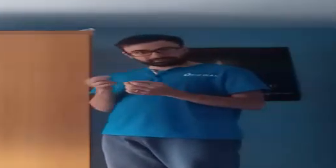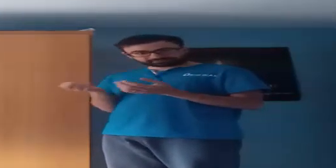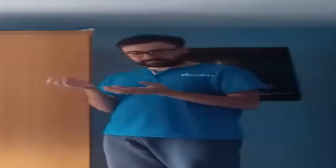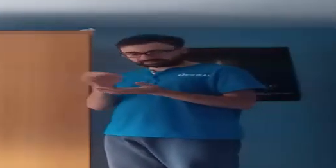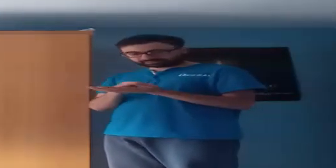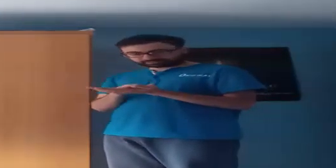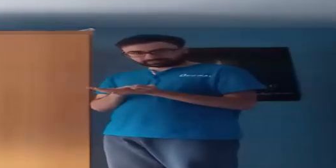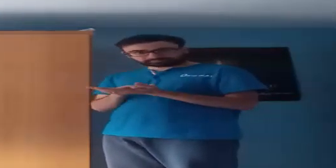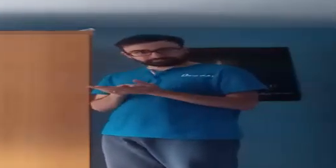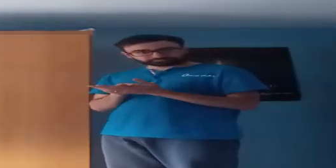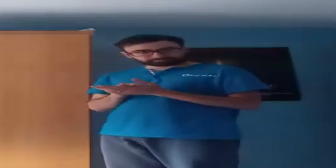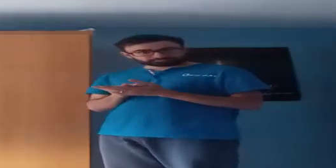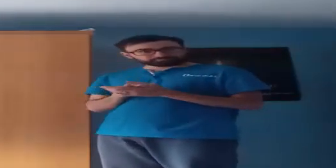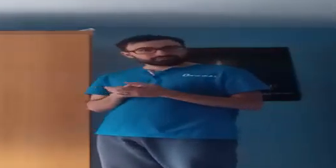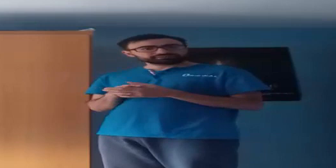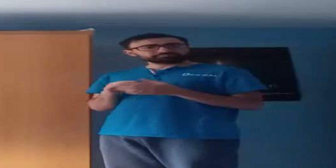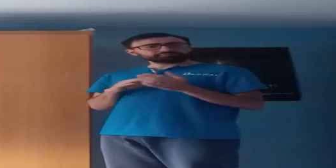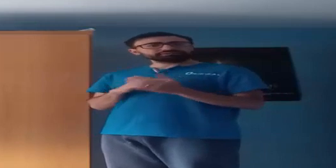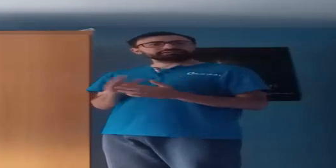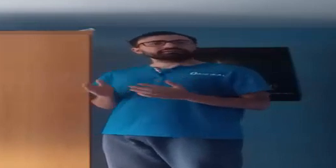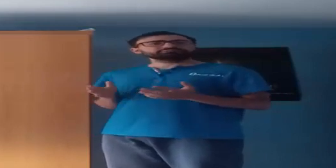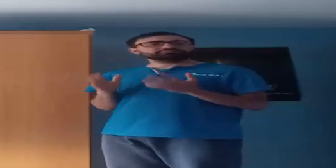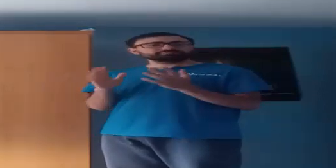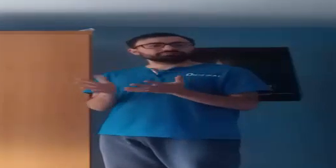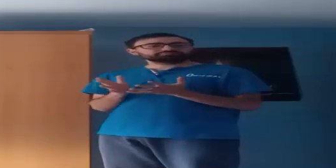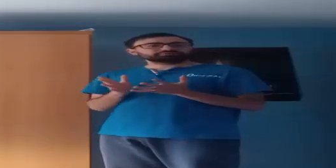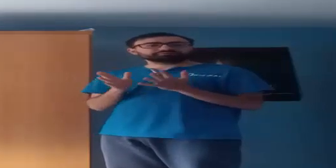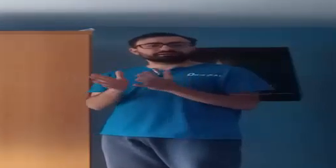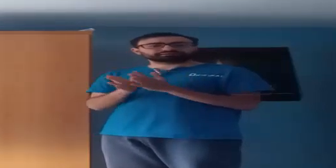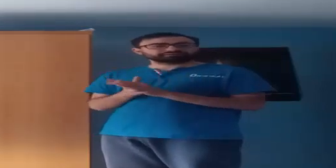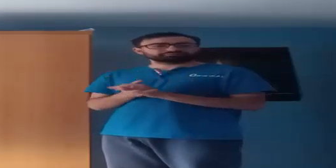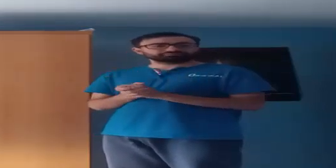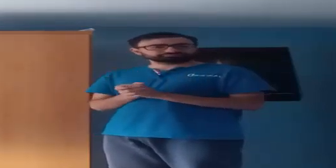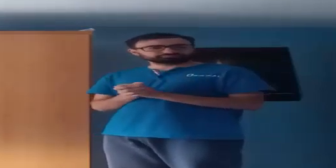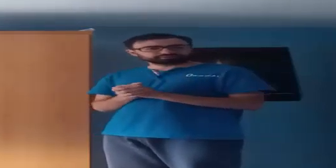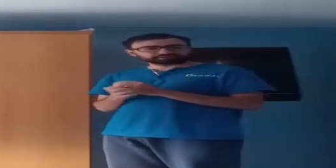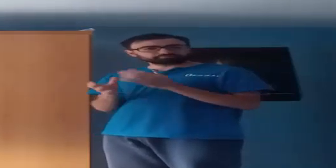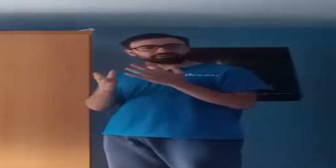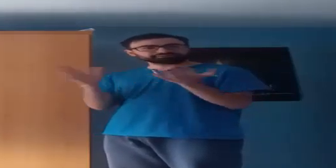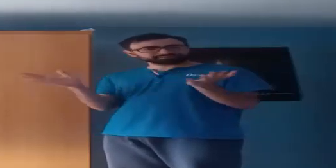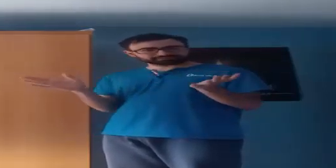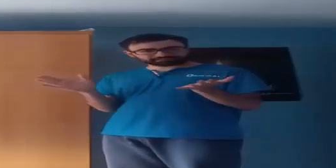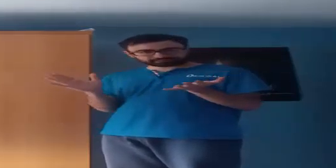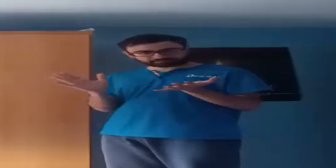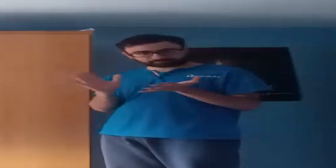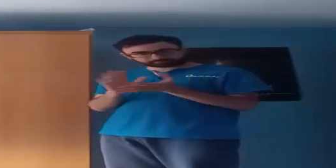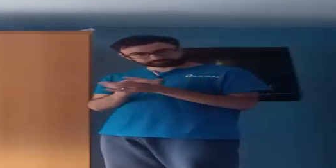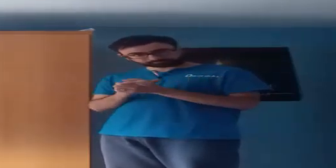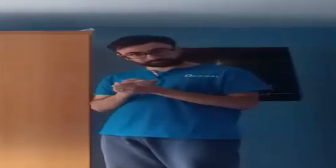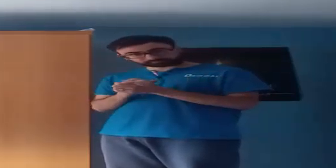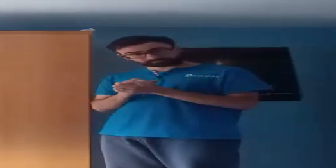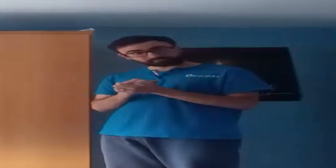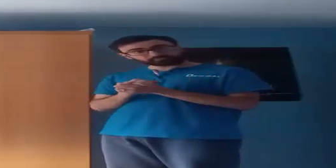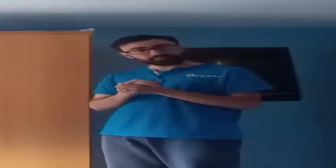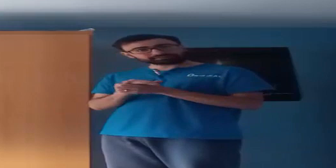y se las entregaba. Siempre había que dar un tributo al barquero. Eran monedas de plata.